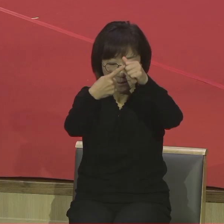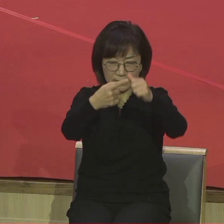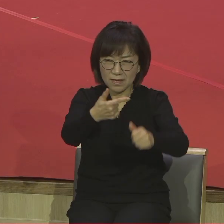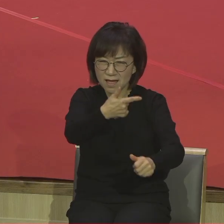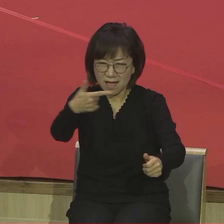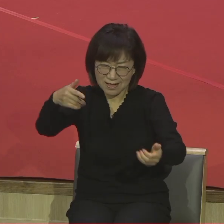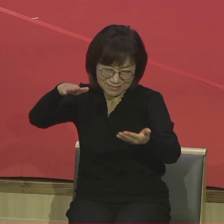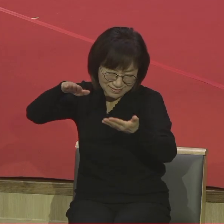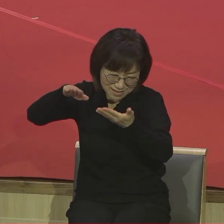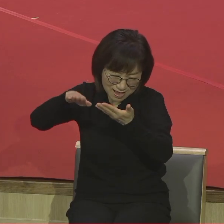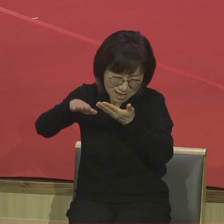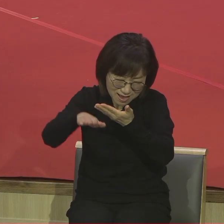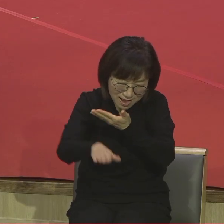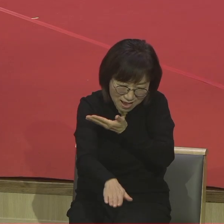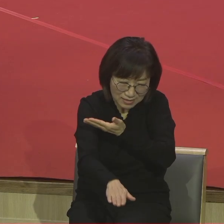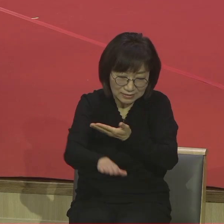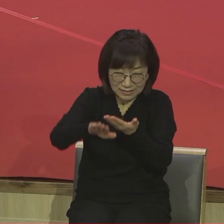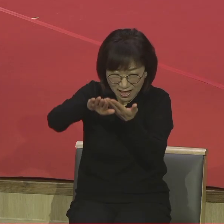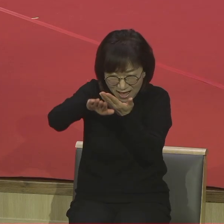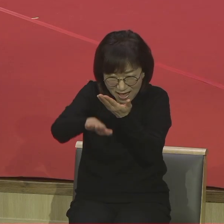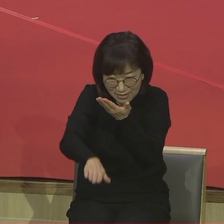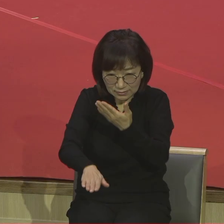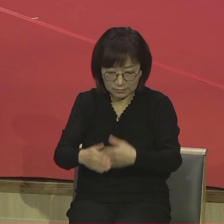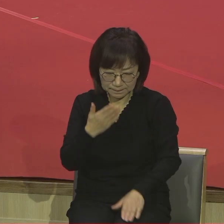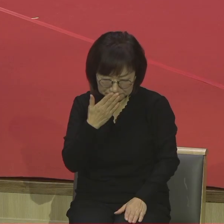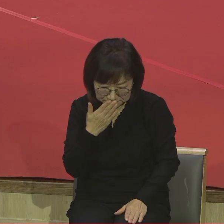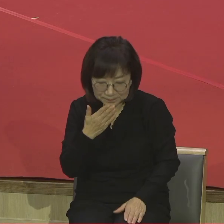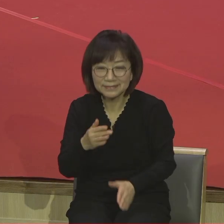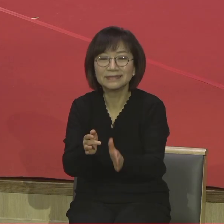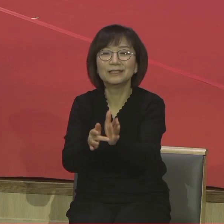낮아지신 예수님이십니다. 5절을 봅니다.